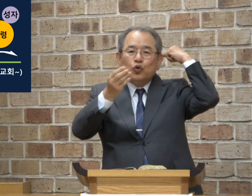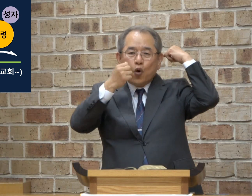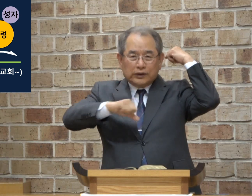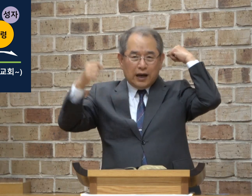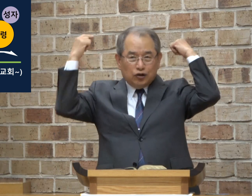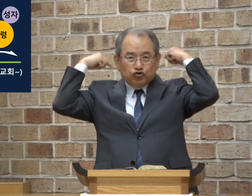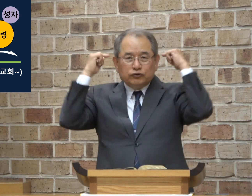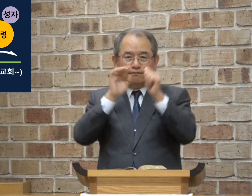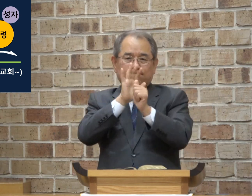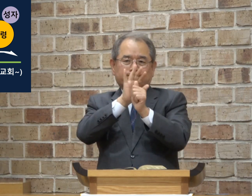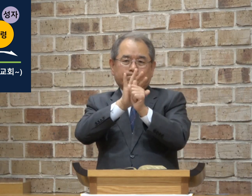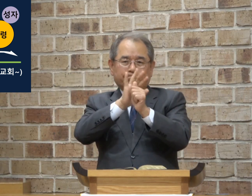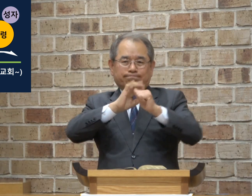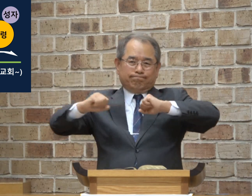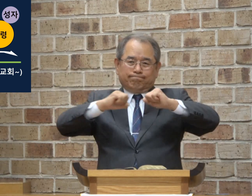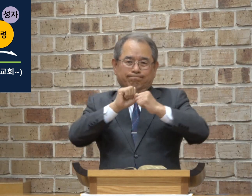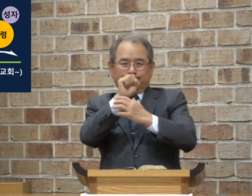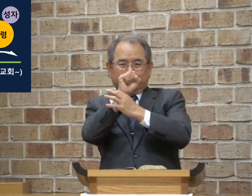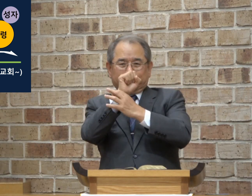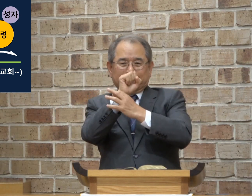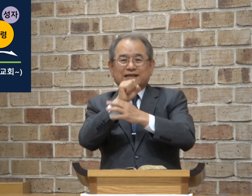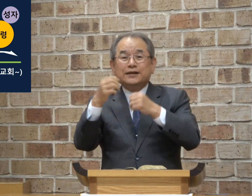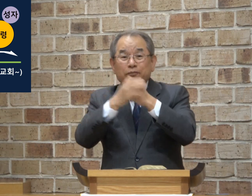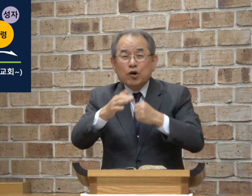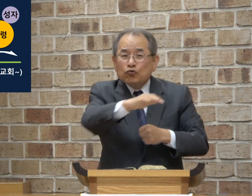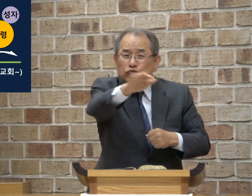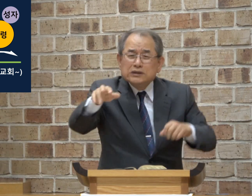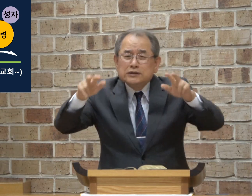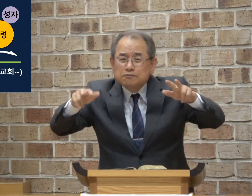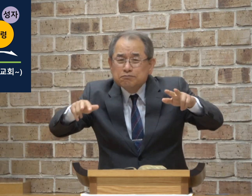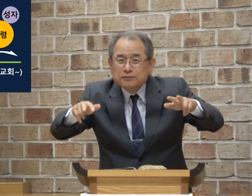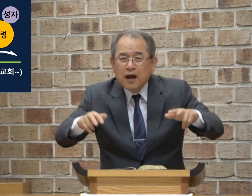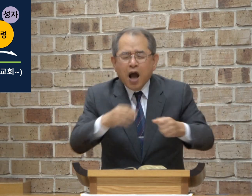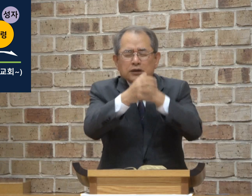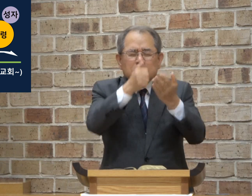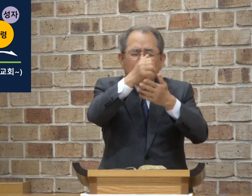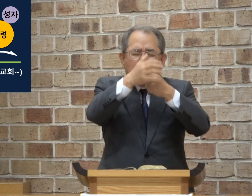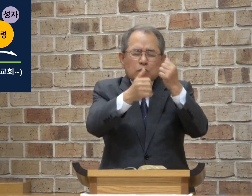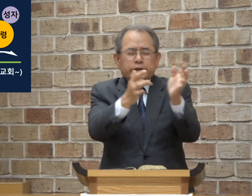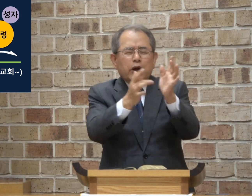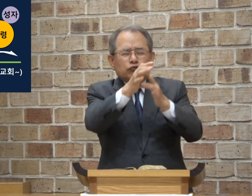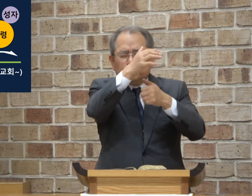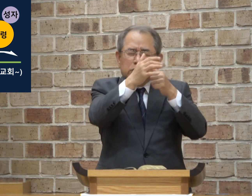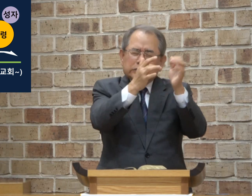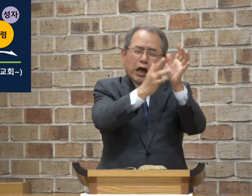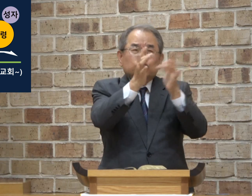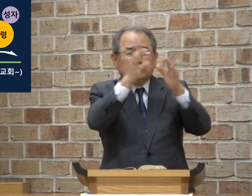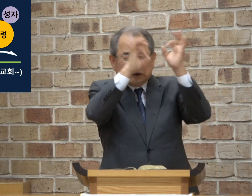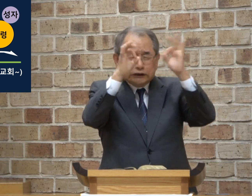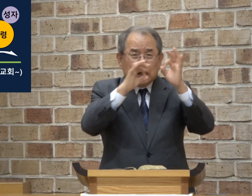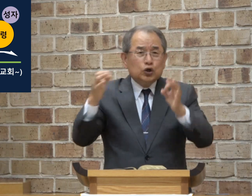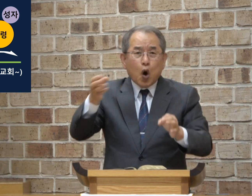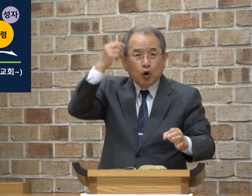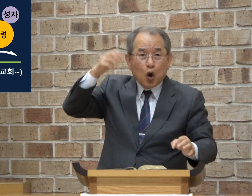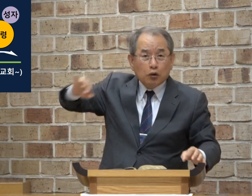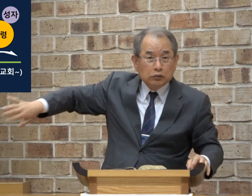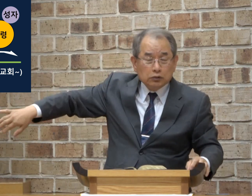초대교회부터 지금 성부, 성자 하나님 뒤에 계시고 정면에 성령님의 역사가 드러나는 세대입니다.